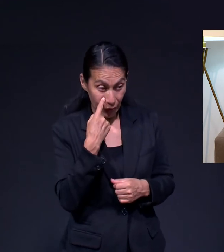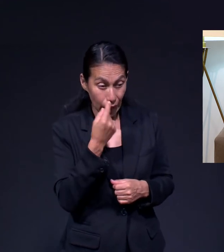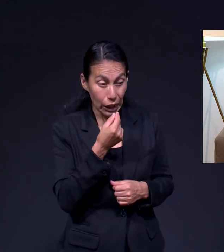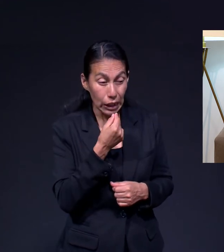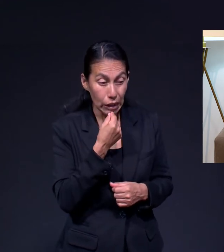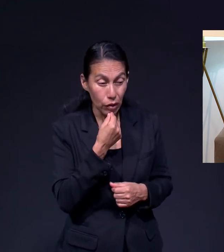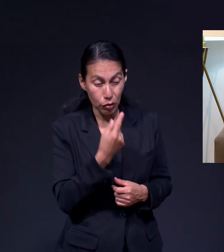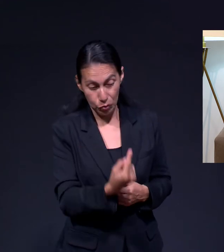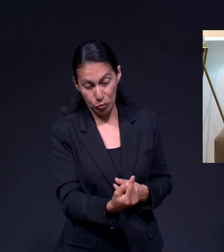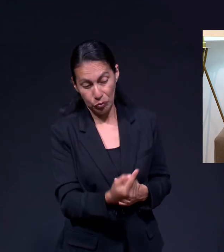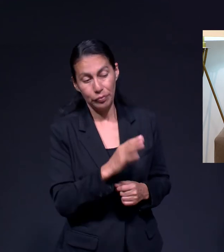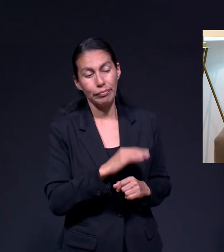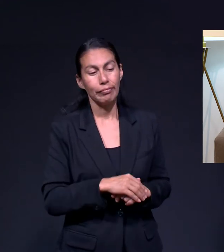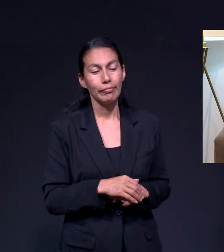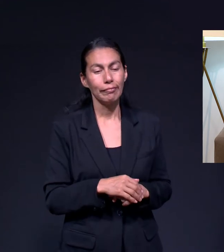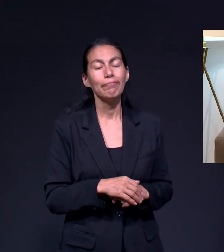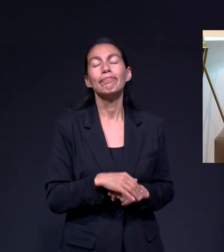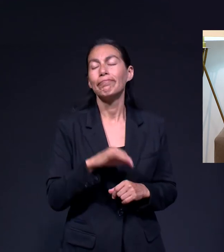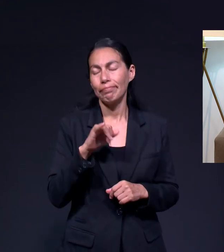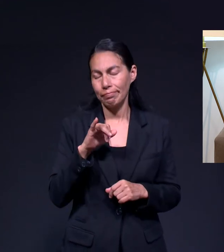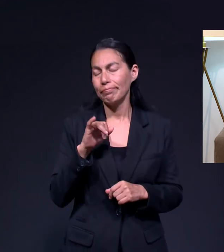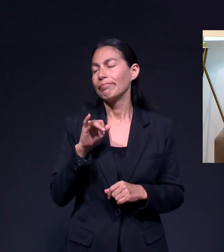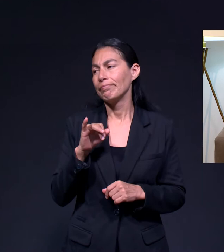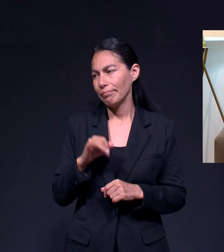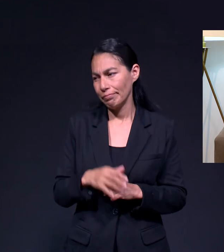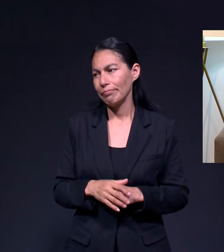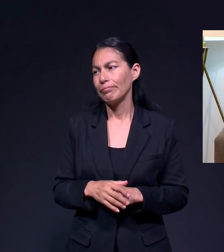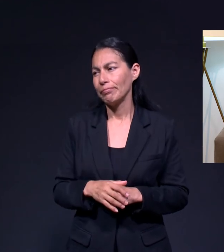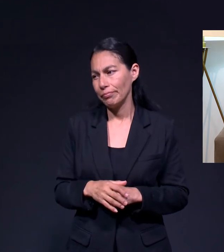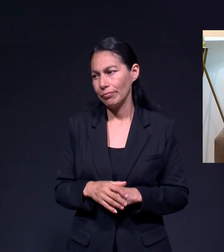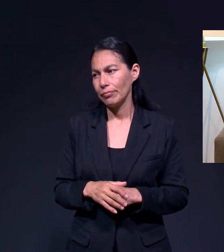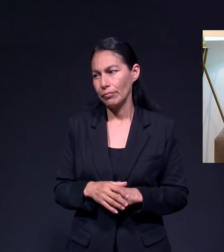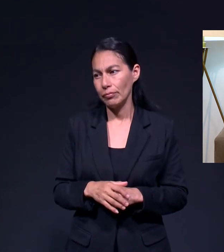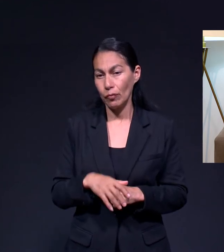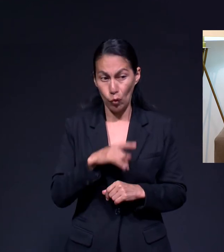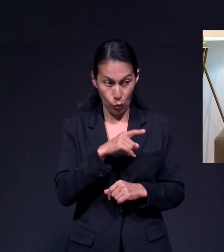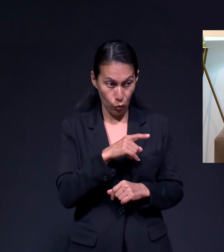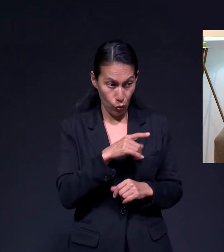alrededor y tú lo viste con los ojos de un niño